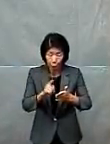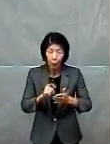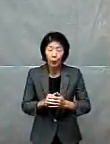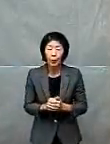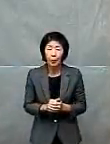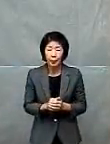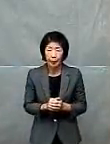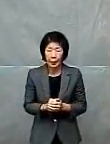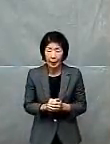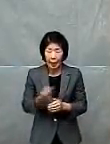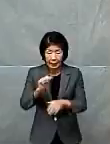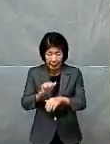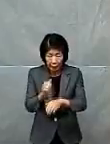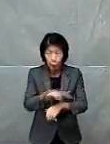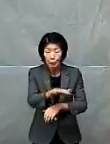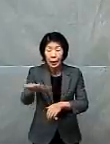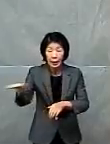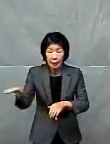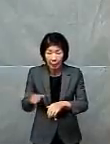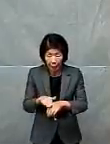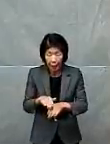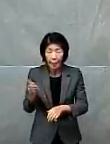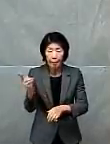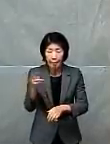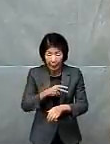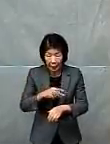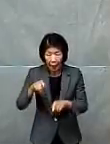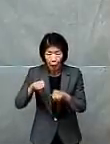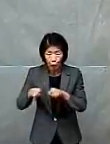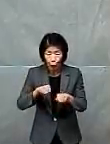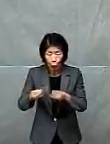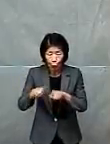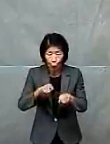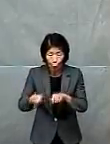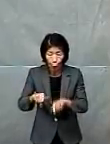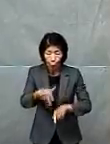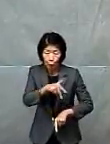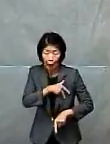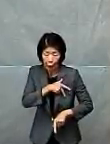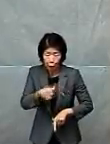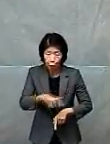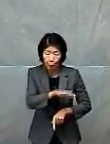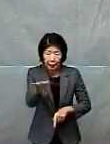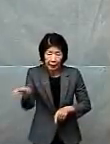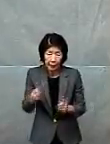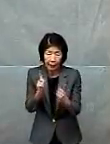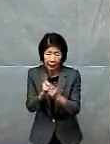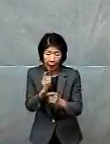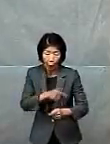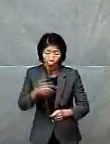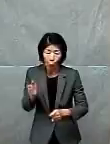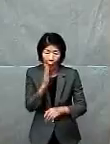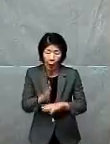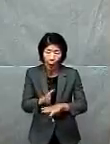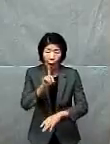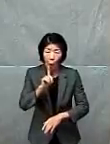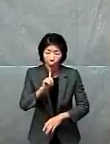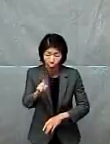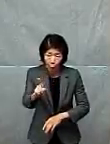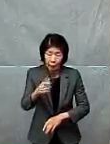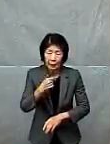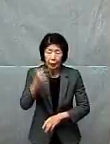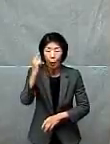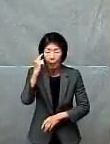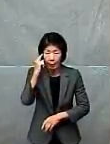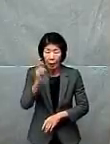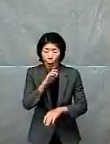ました選手の皆様、そしてご指導いただいたスタッフの皆様に心から感謝を申し上げたいと思っ